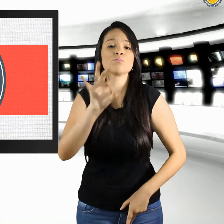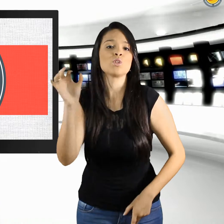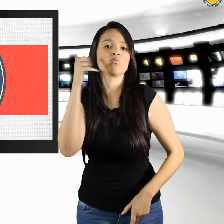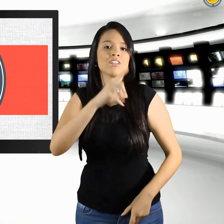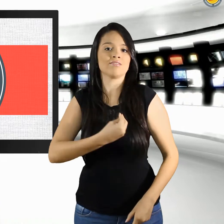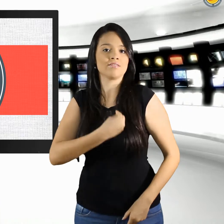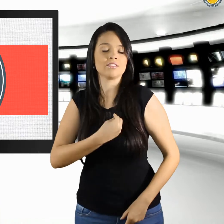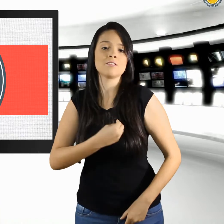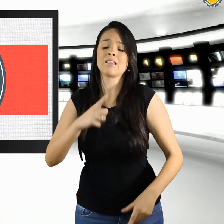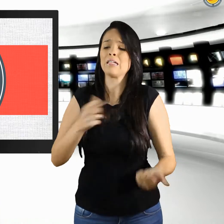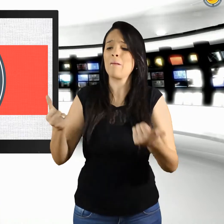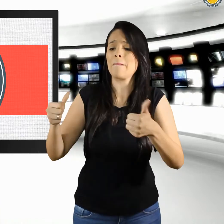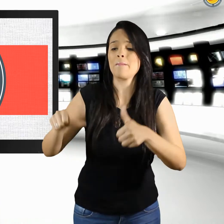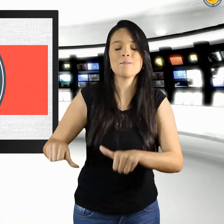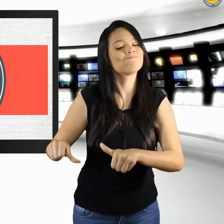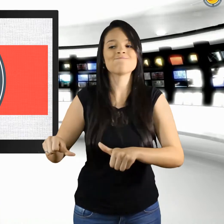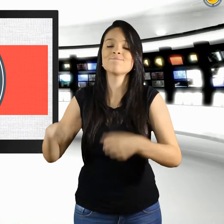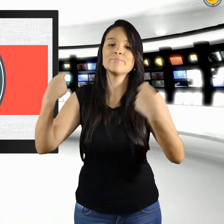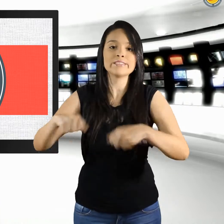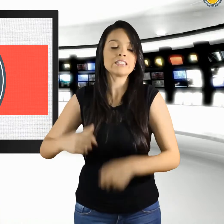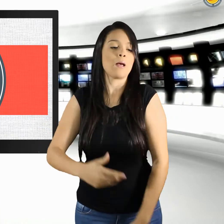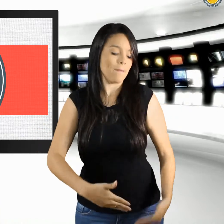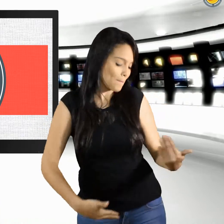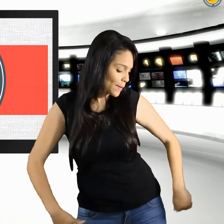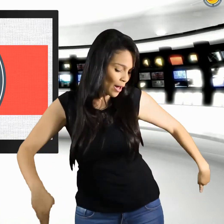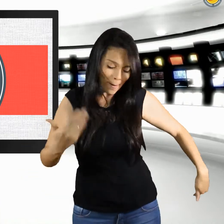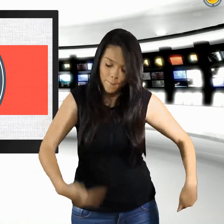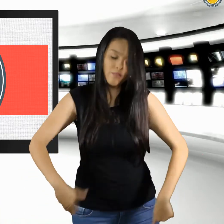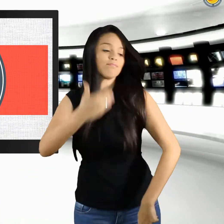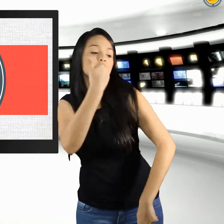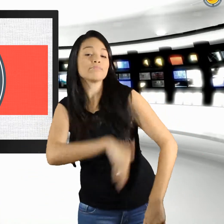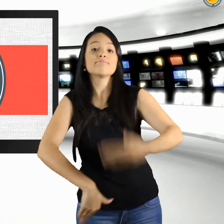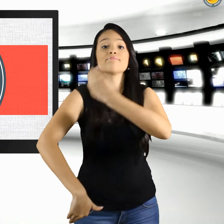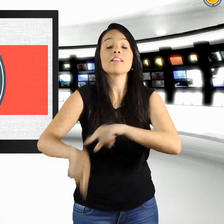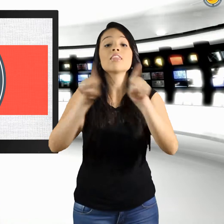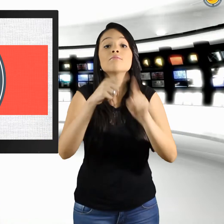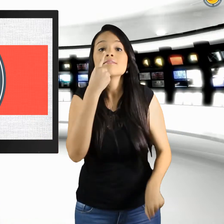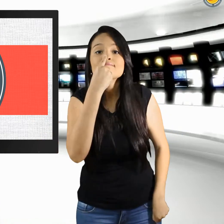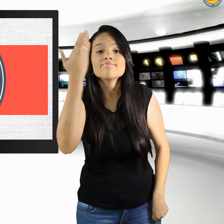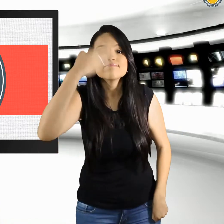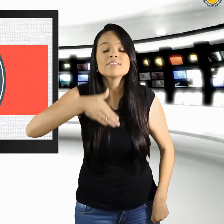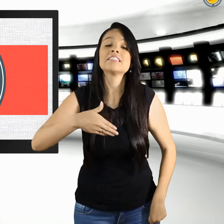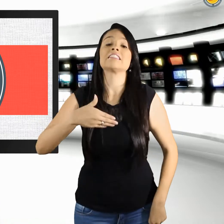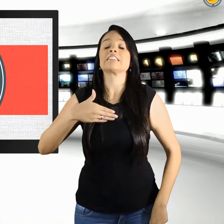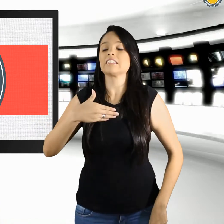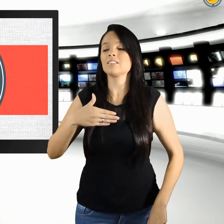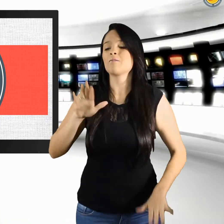com agravamento do quadro clínico tiveram de amputar suas perninhas bracinhos e a ponta do nariz com tudo isso não